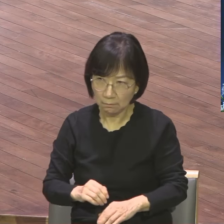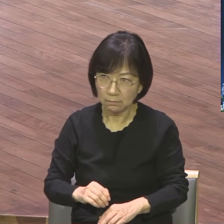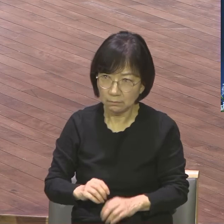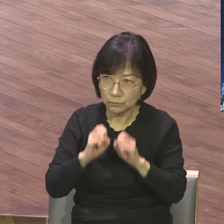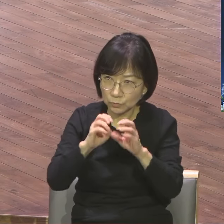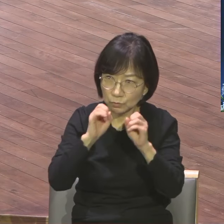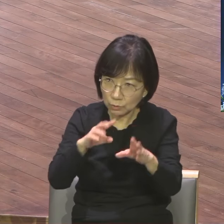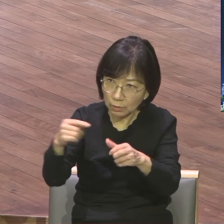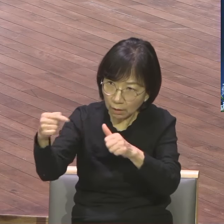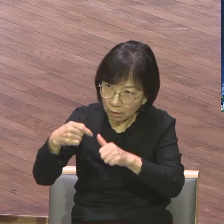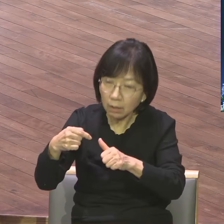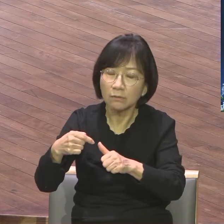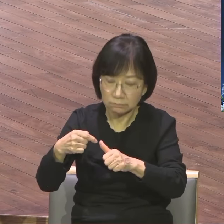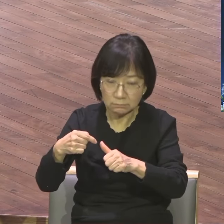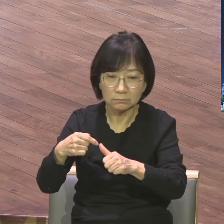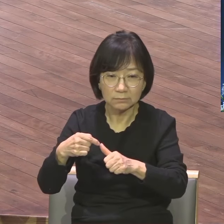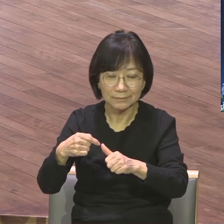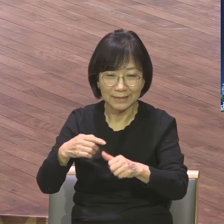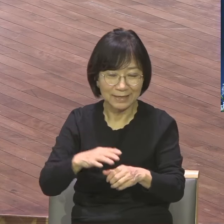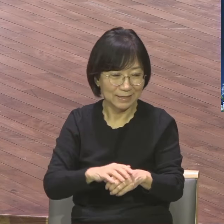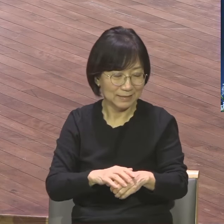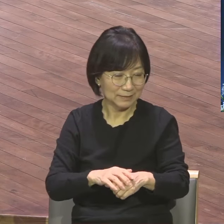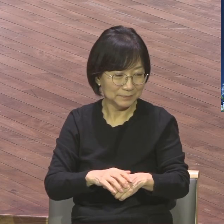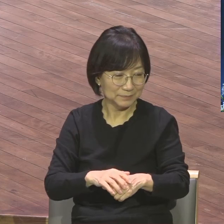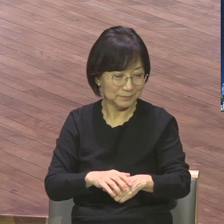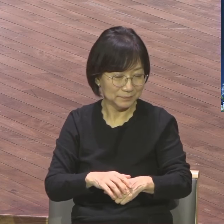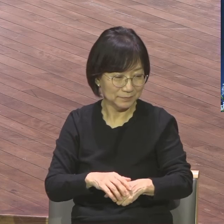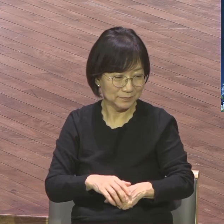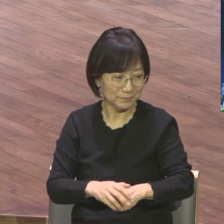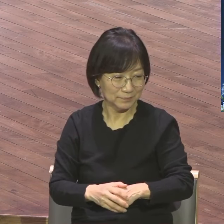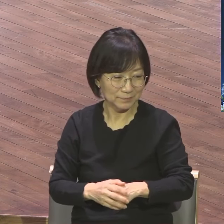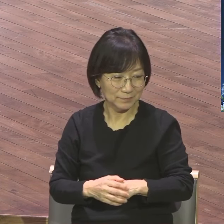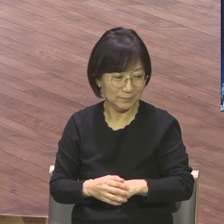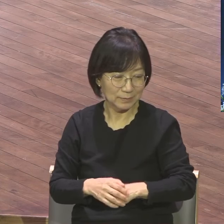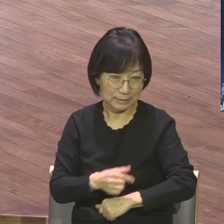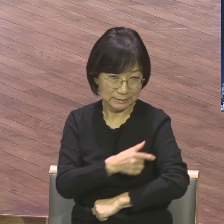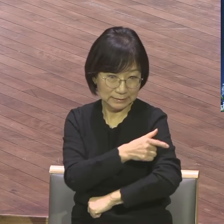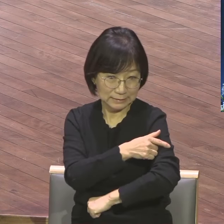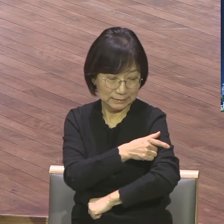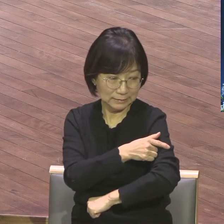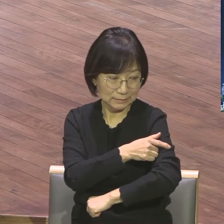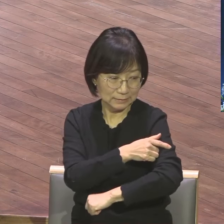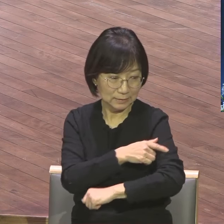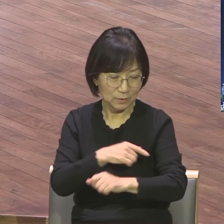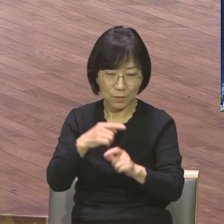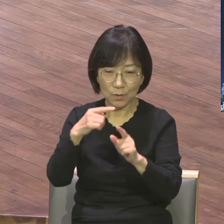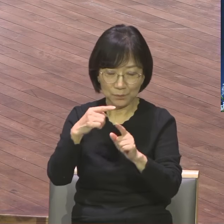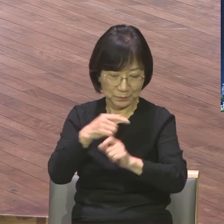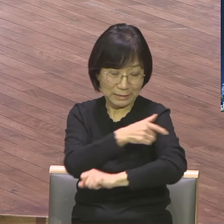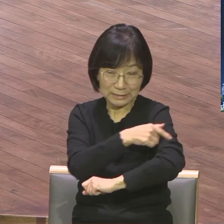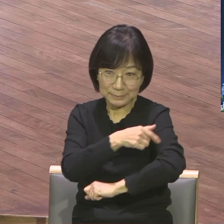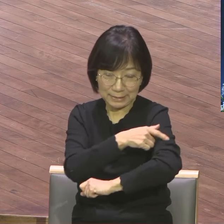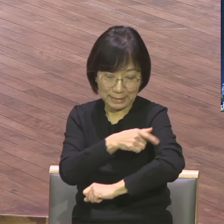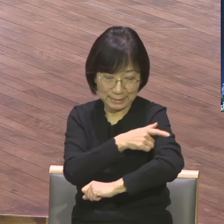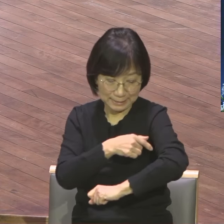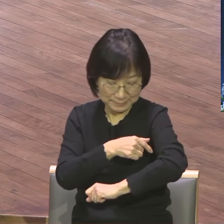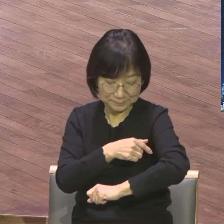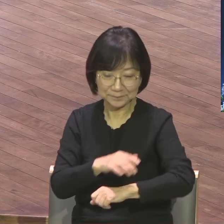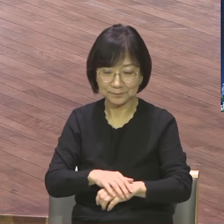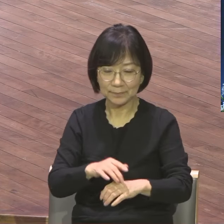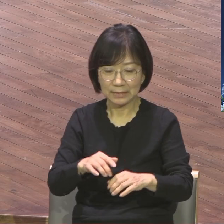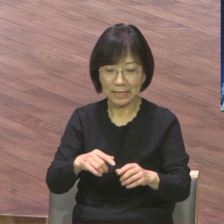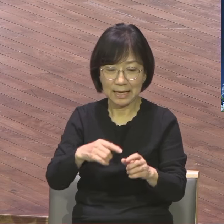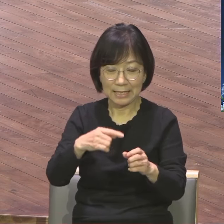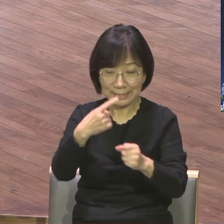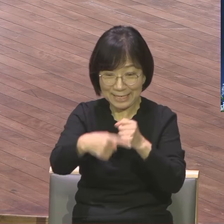거예요. 집사된 지 1년, 2년밖에 안 된 집사님 보고 전도하라니까 이분이 하나의 말씀으로 본 거예요. 전도한 거예요. 전도한